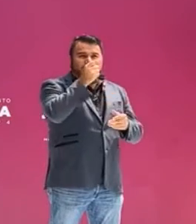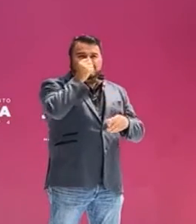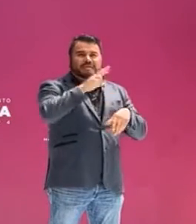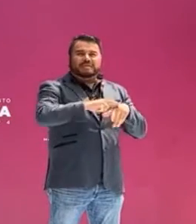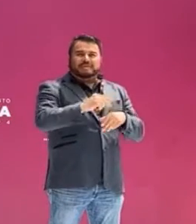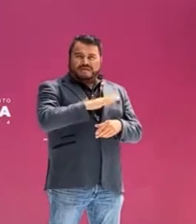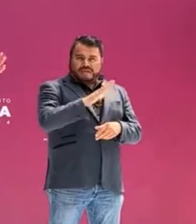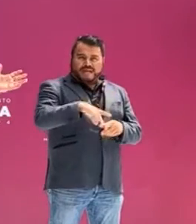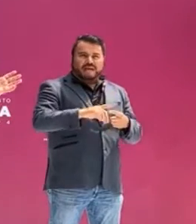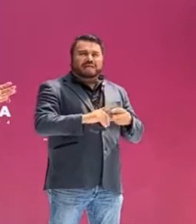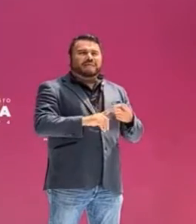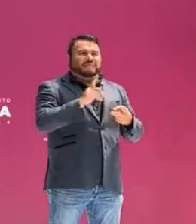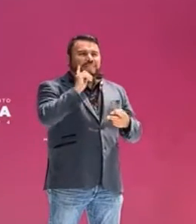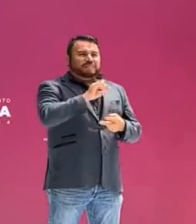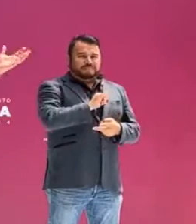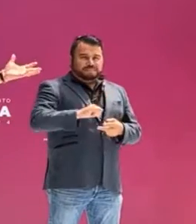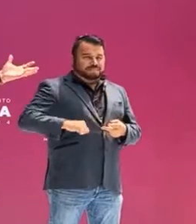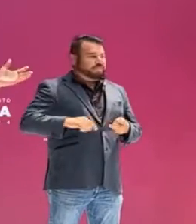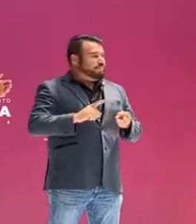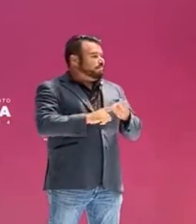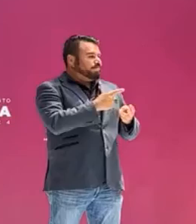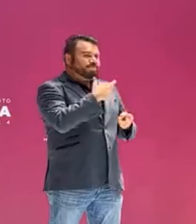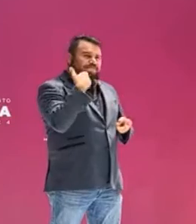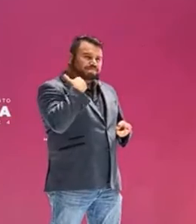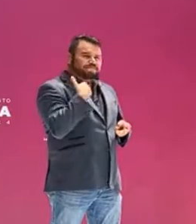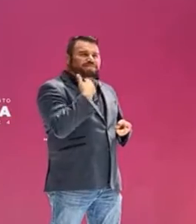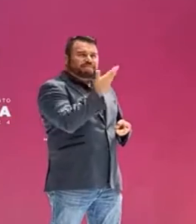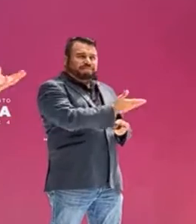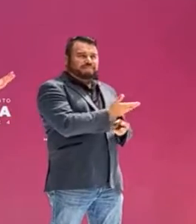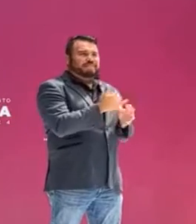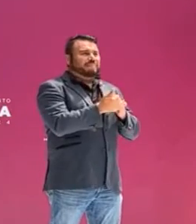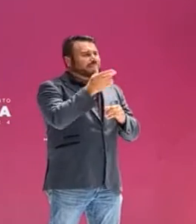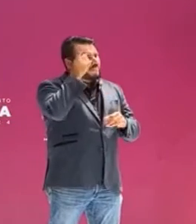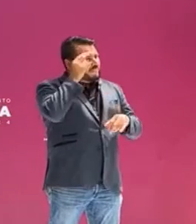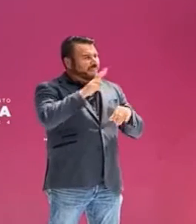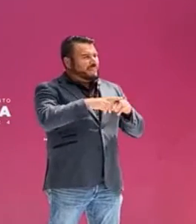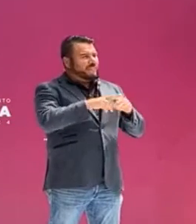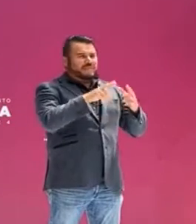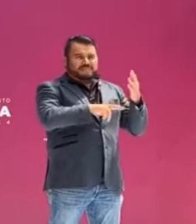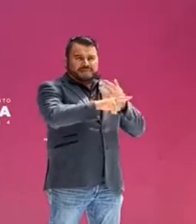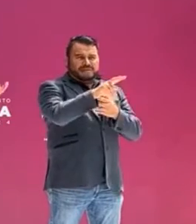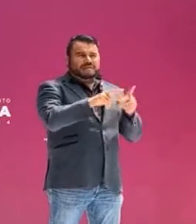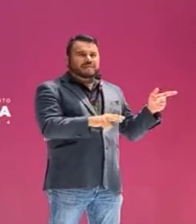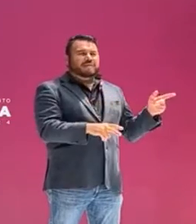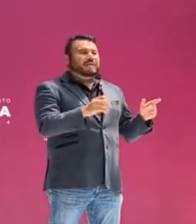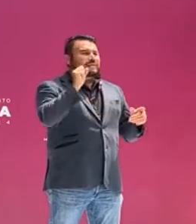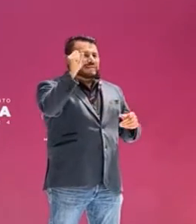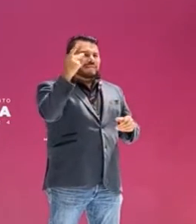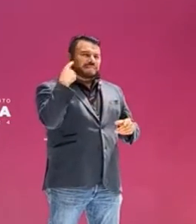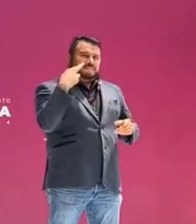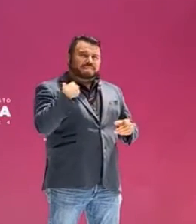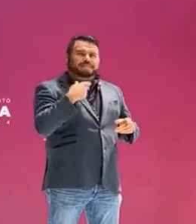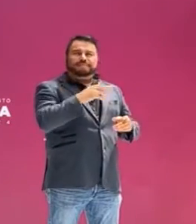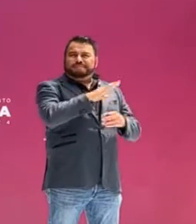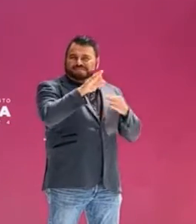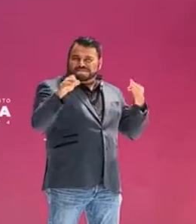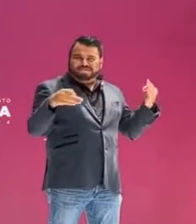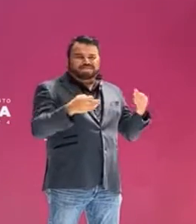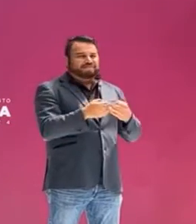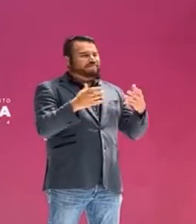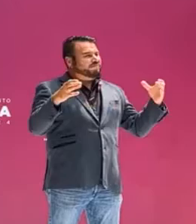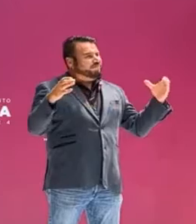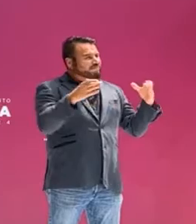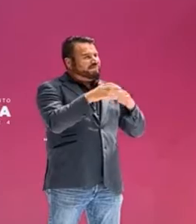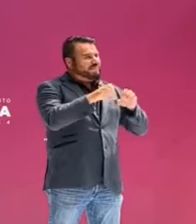nuestra alcaldesa, nuestros regidores, nuestro director de Transparencia, nuestros síndicos, toda una administración